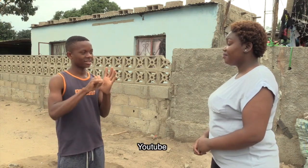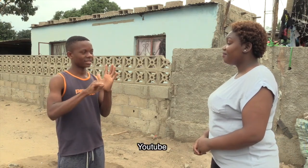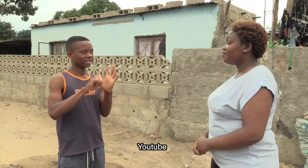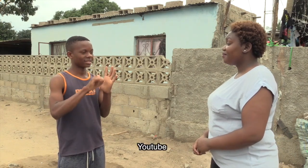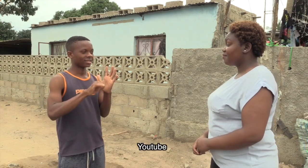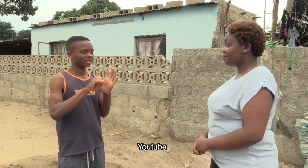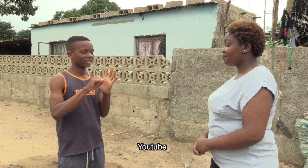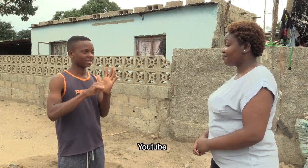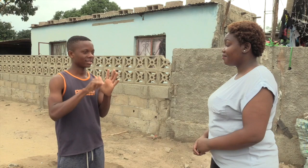YouTube,